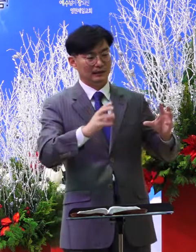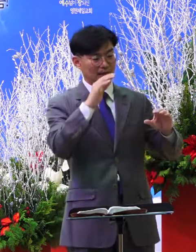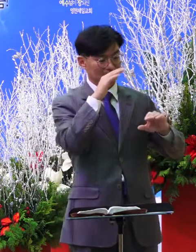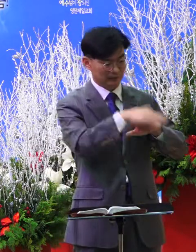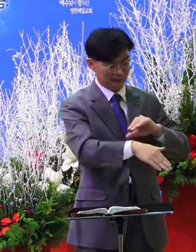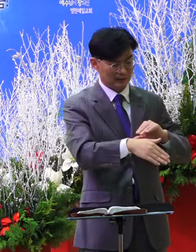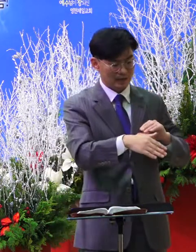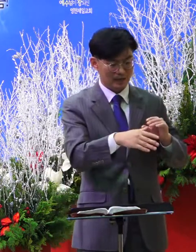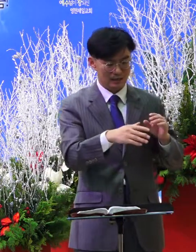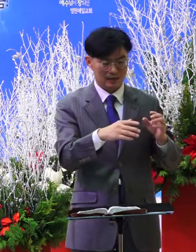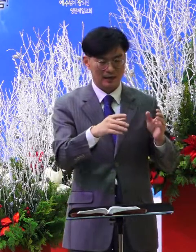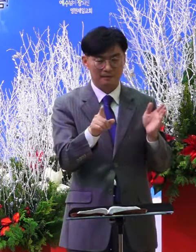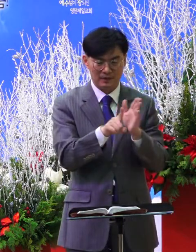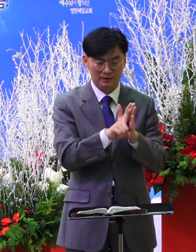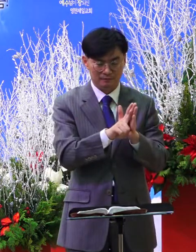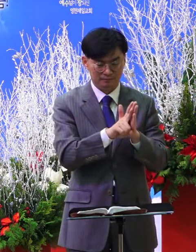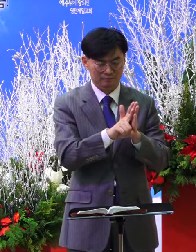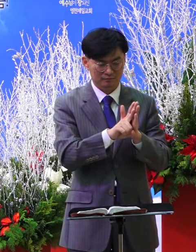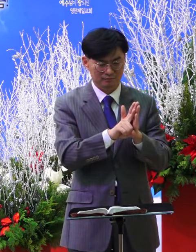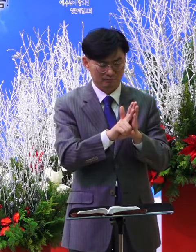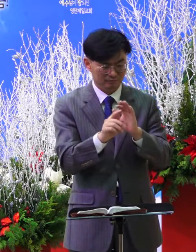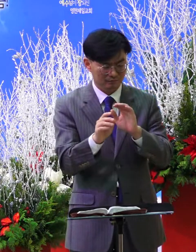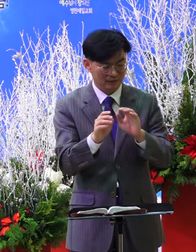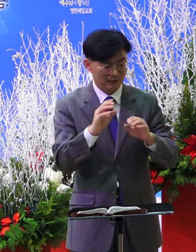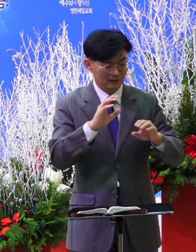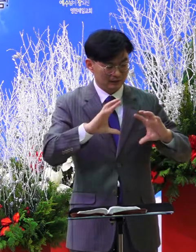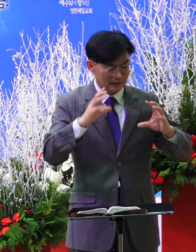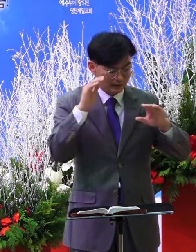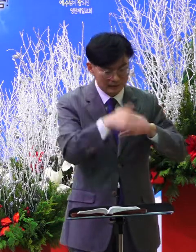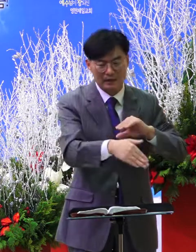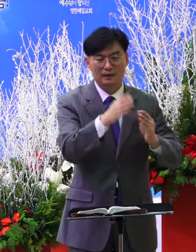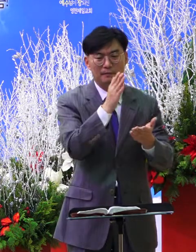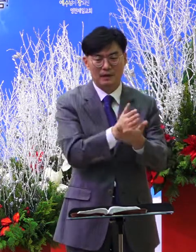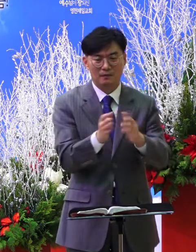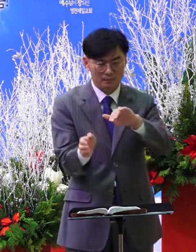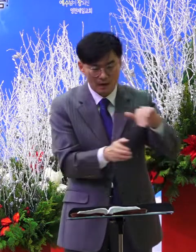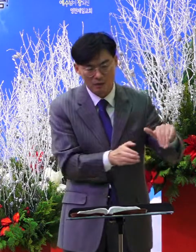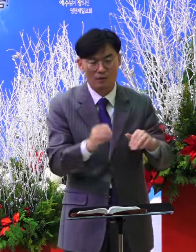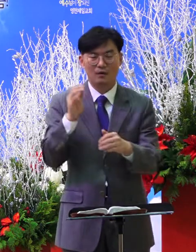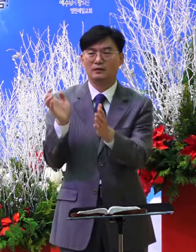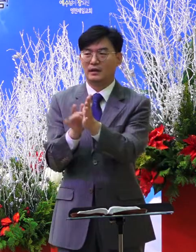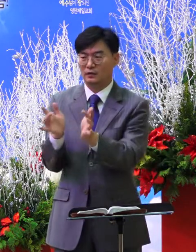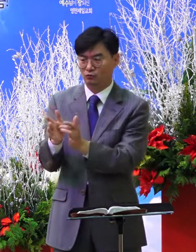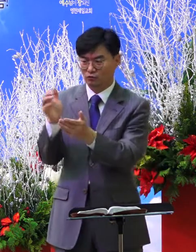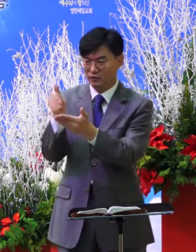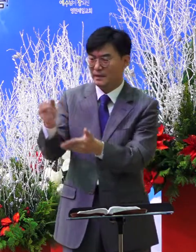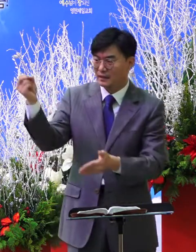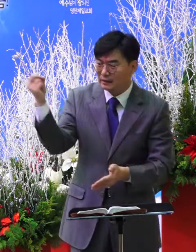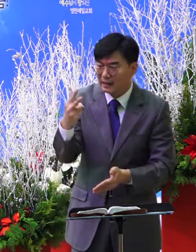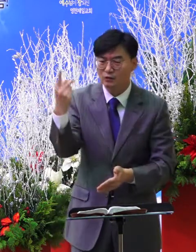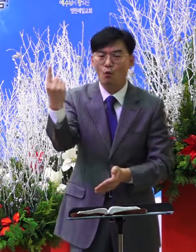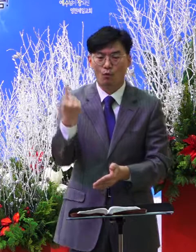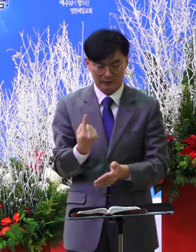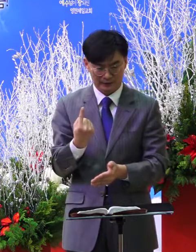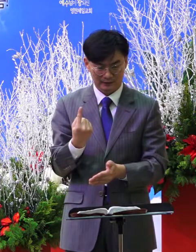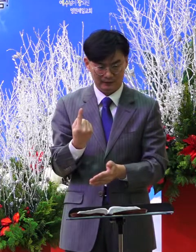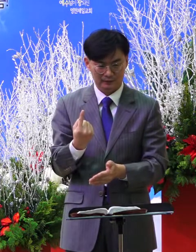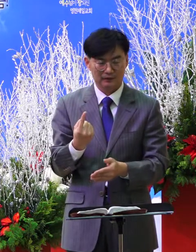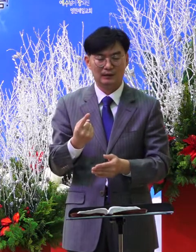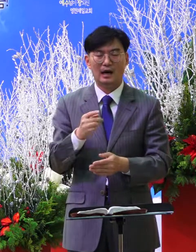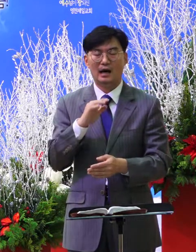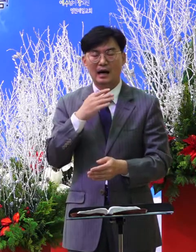안에서 우리를 새롭게 하시는 주님 안에서 다시 시작할 수 있기를 소망합니다. 정말 주님 저를 새롭게